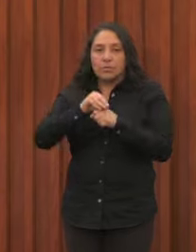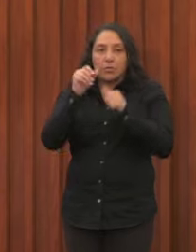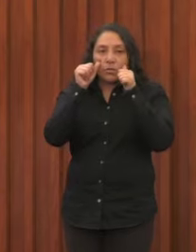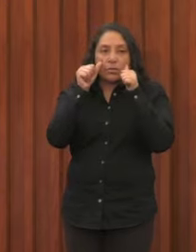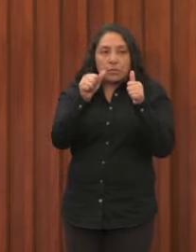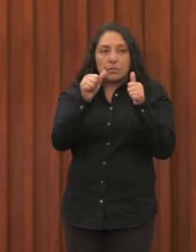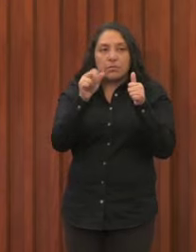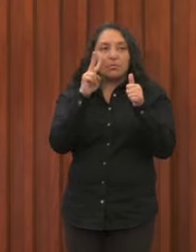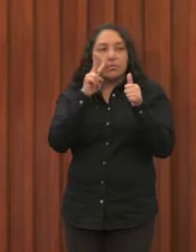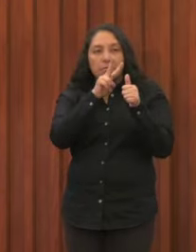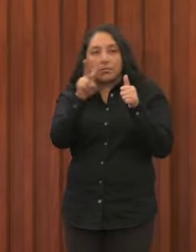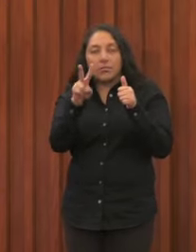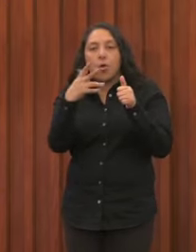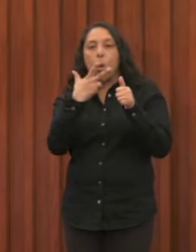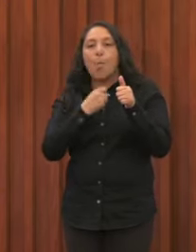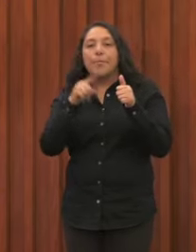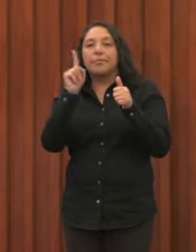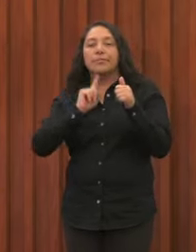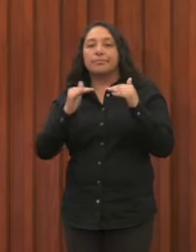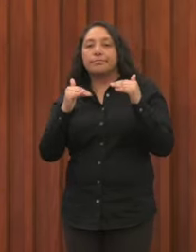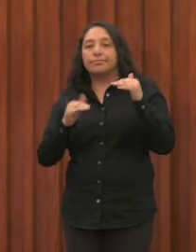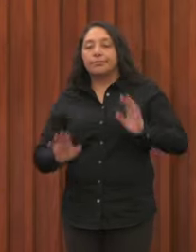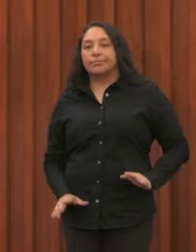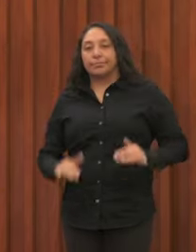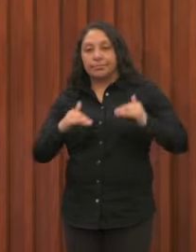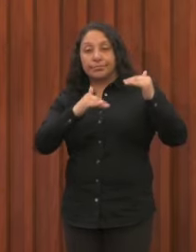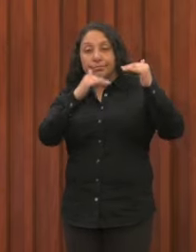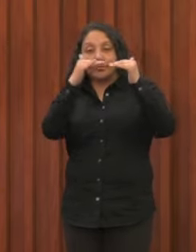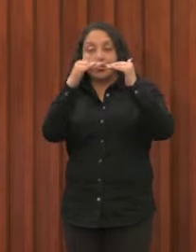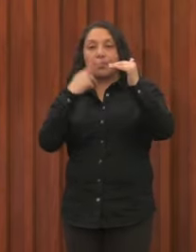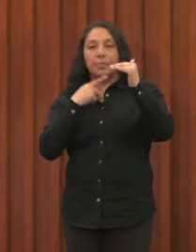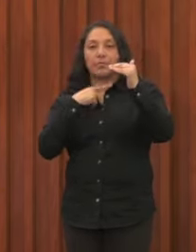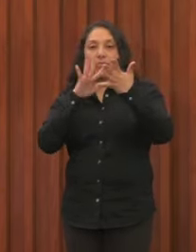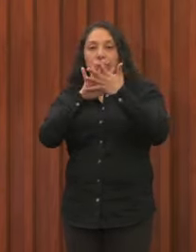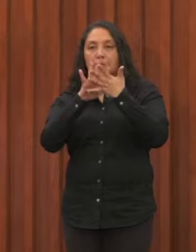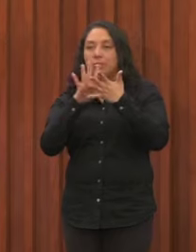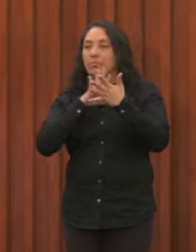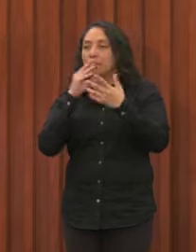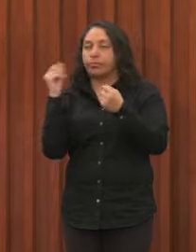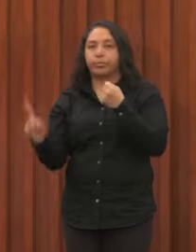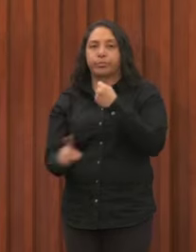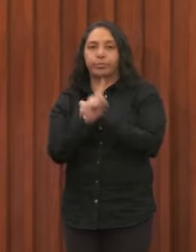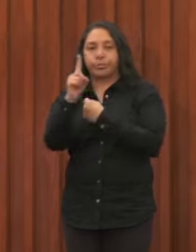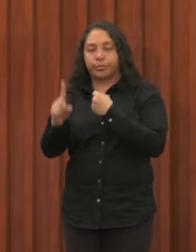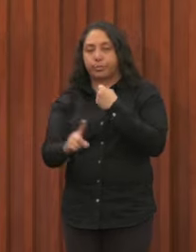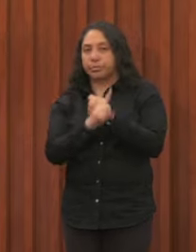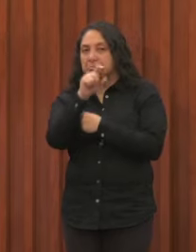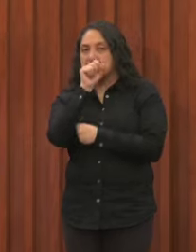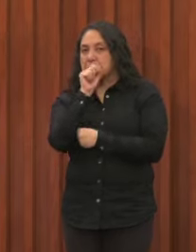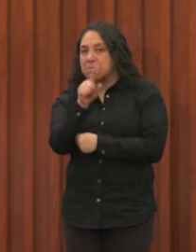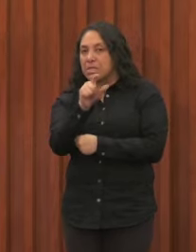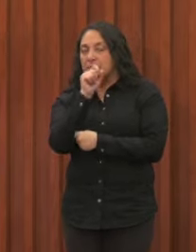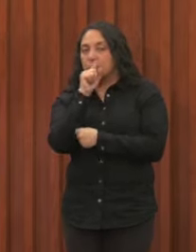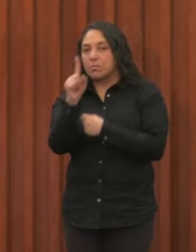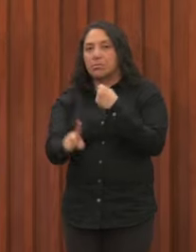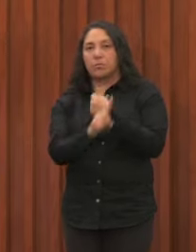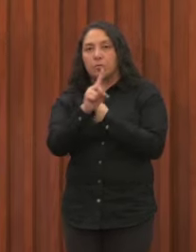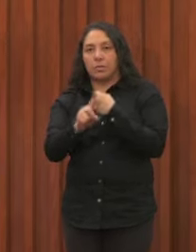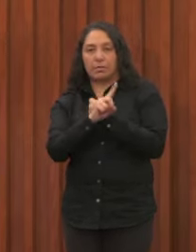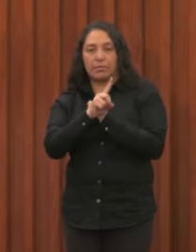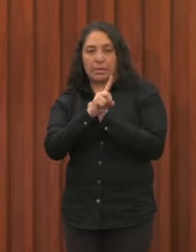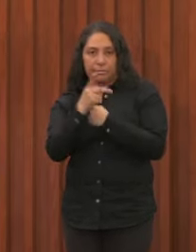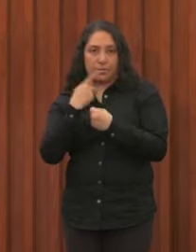mirada de género en las personas privadas de la libertad. Tenemos muchos problemas que son comunes a cualquier persona privada de